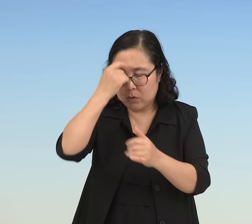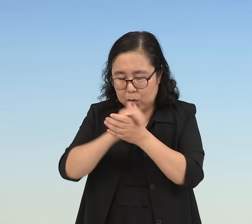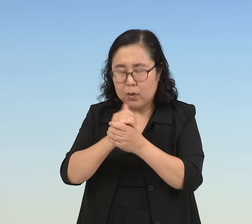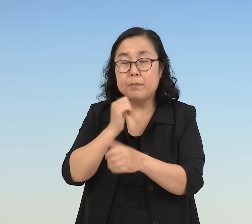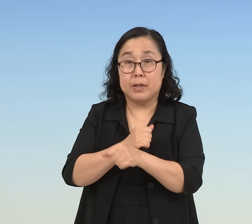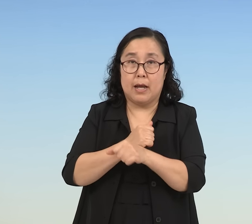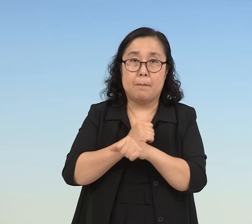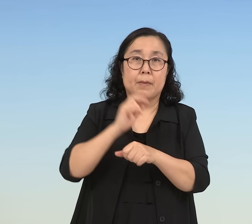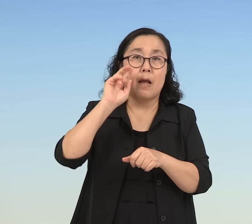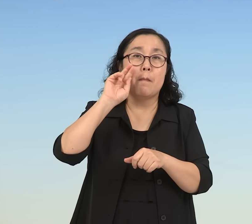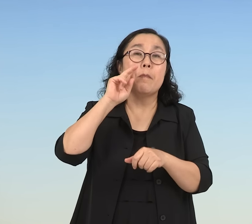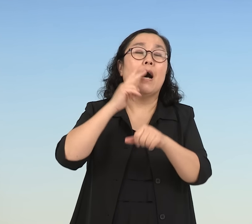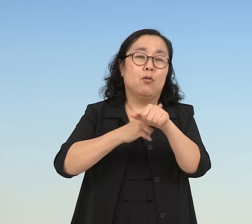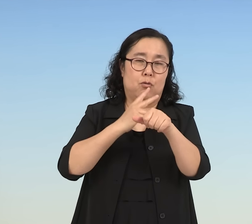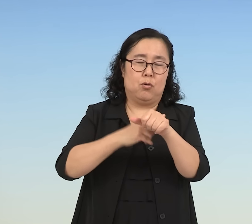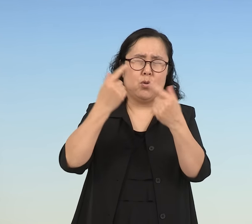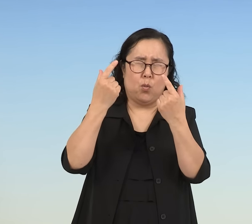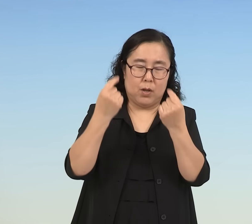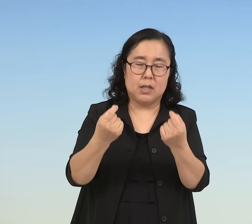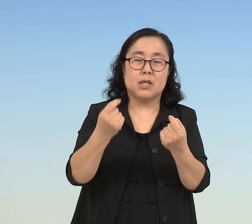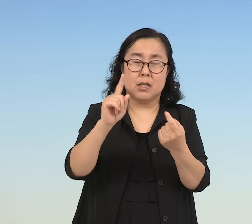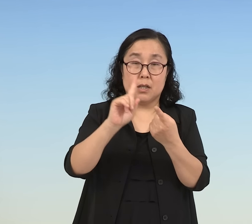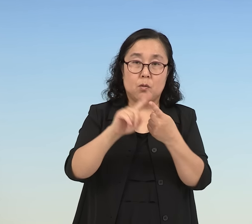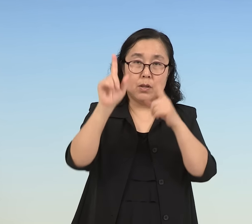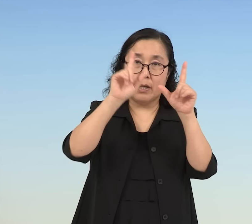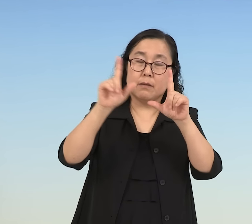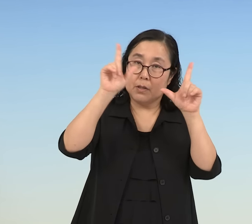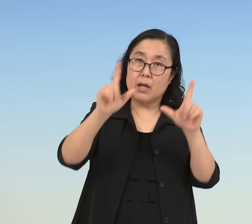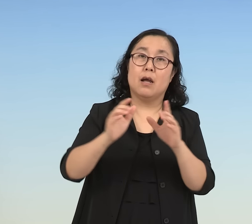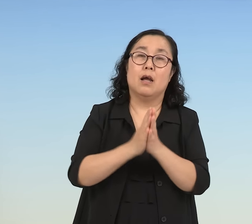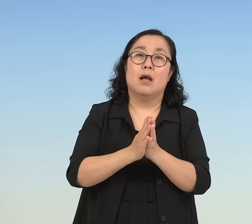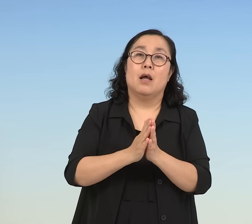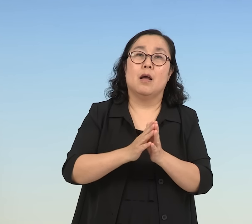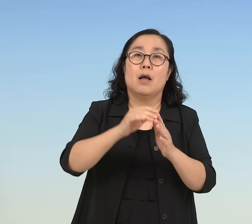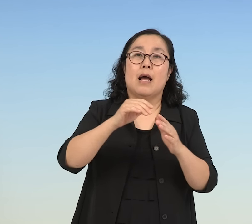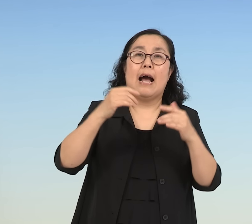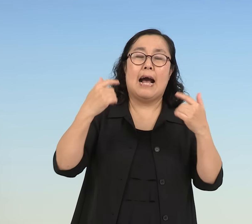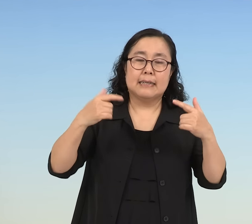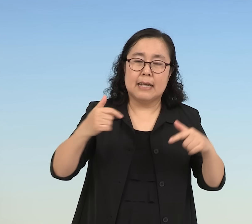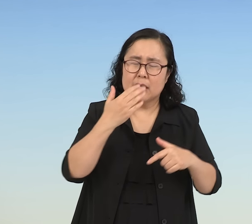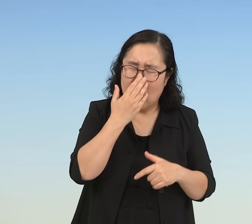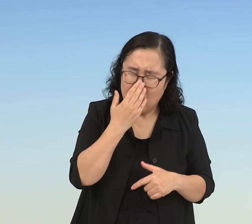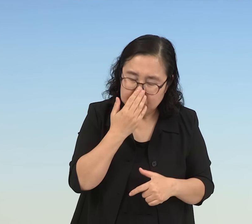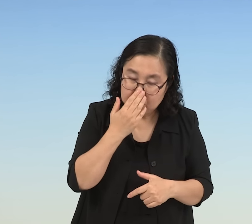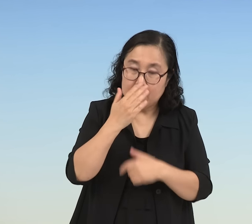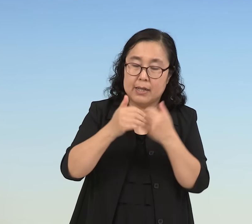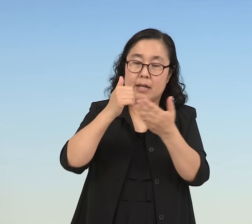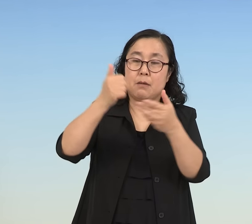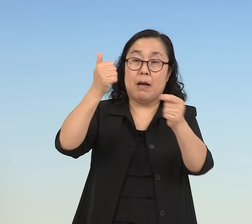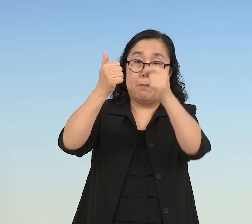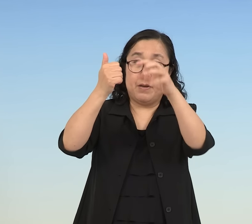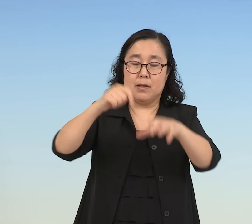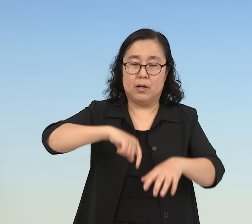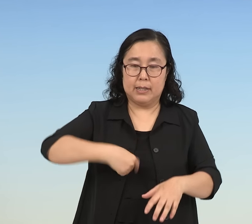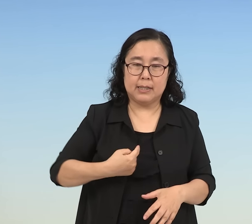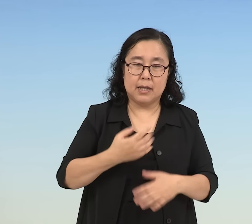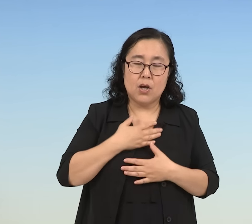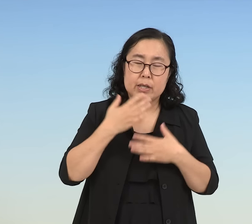바울이 그런 삶을 산 분 아닙니까? 바울은 그 겸손히 하나님 앞에 자기의